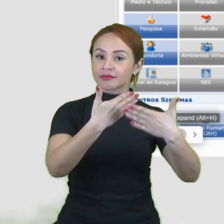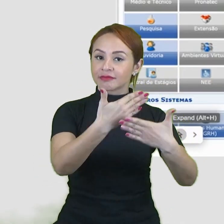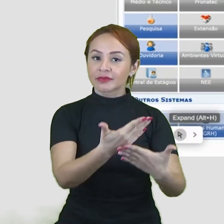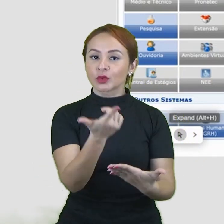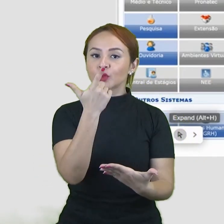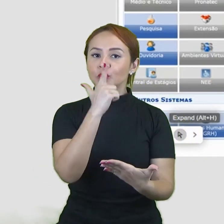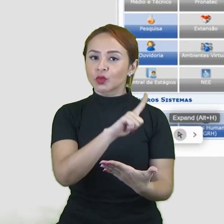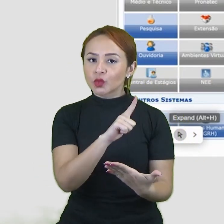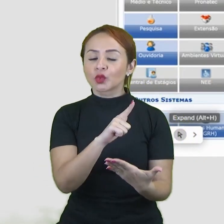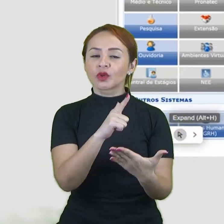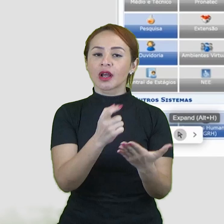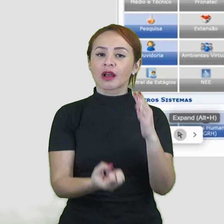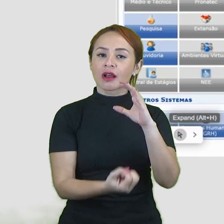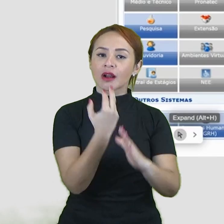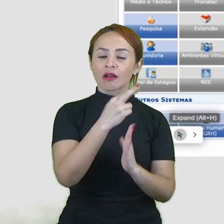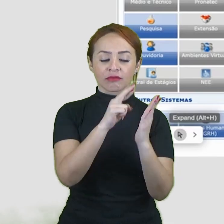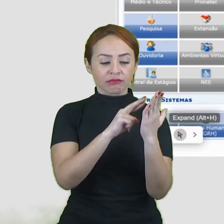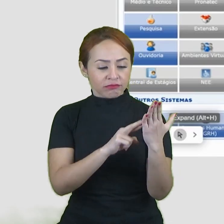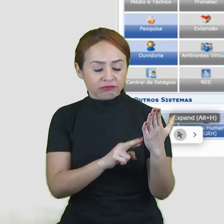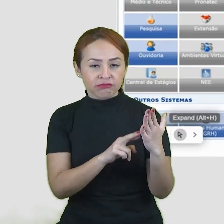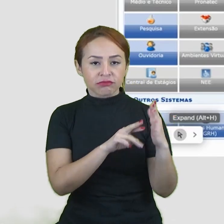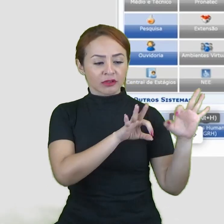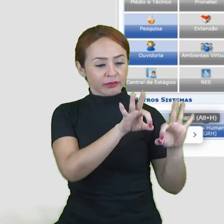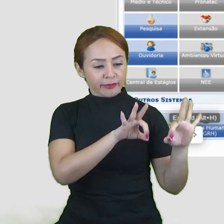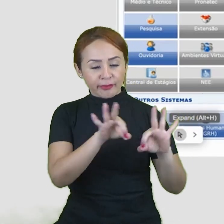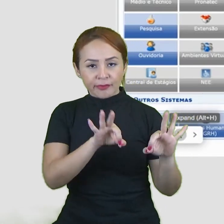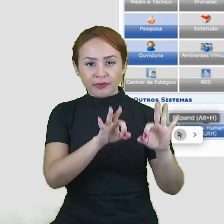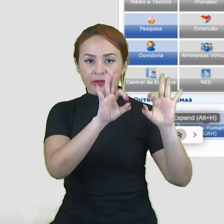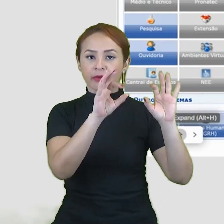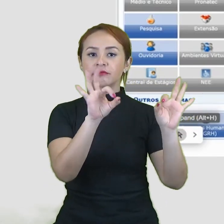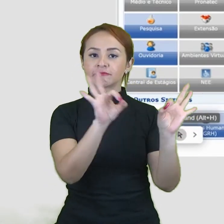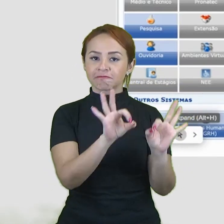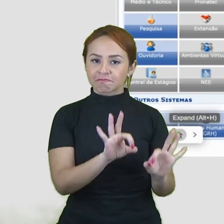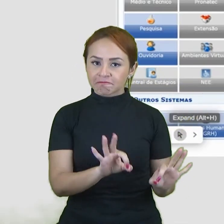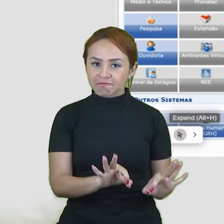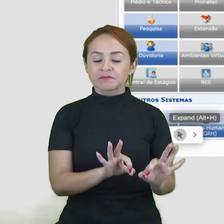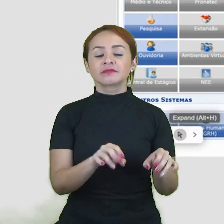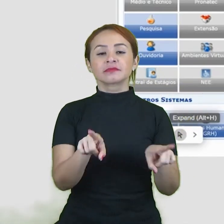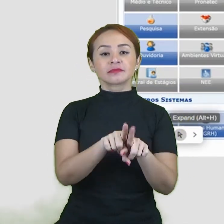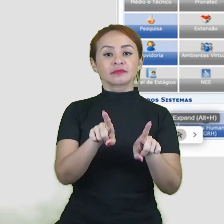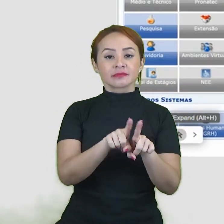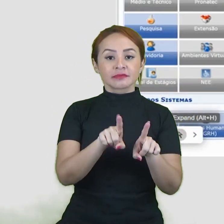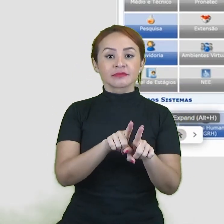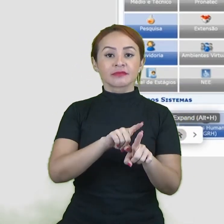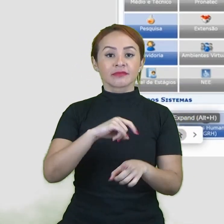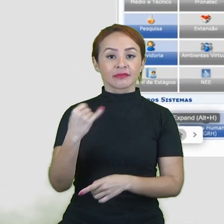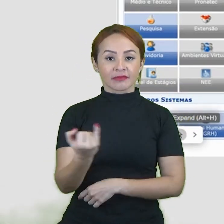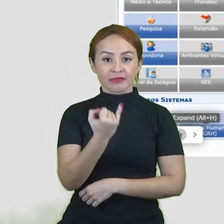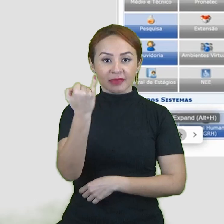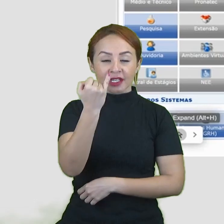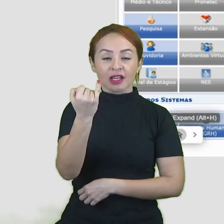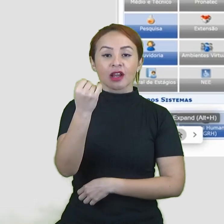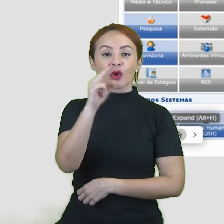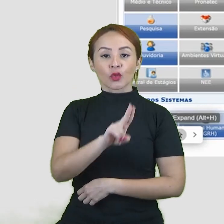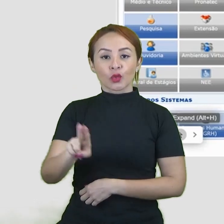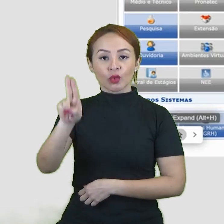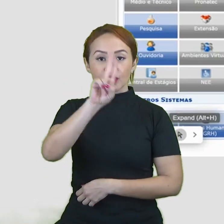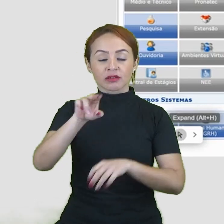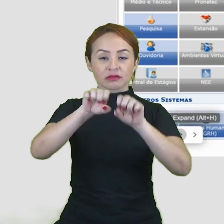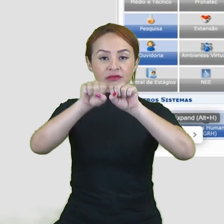poder trabalhar em relatórios, enfim, né, uma possibilidade aí de utilização do sistema